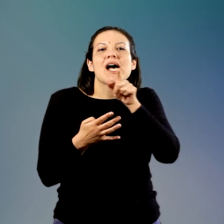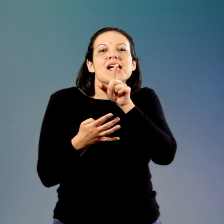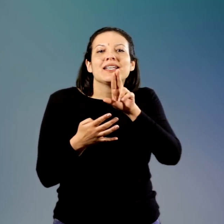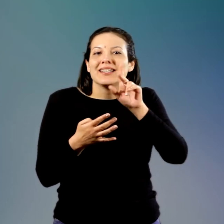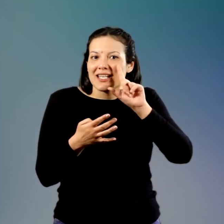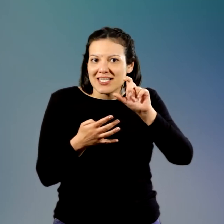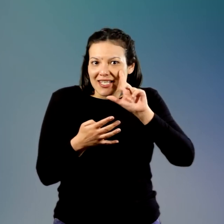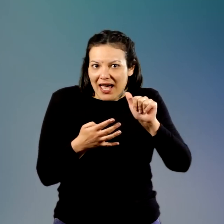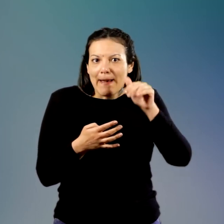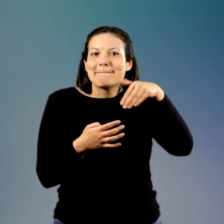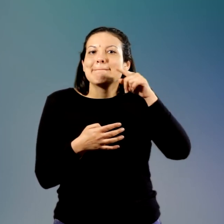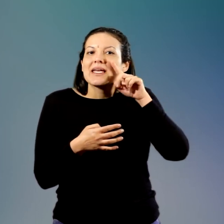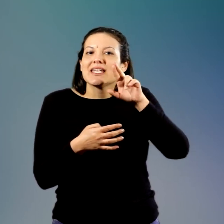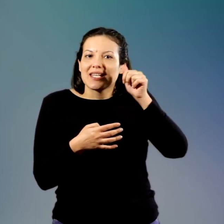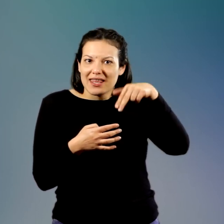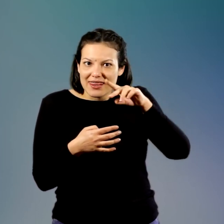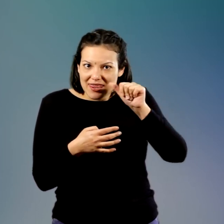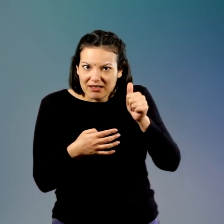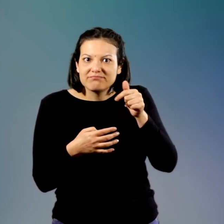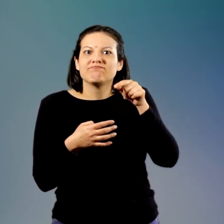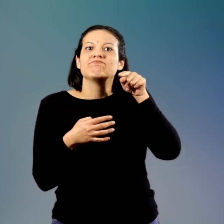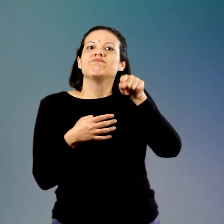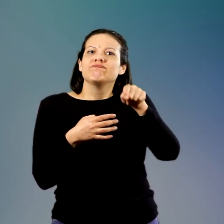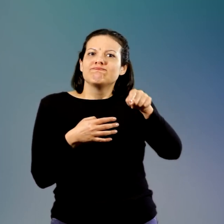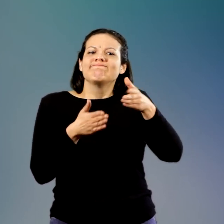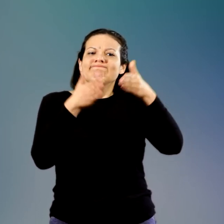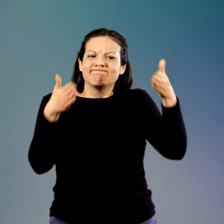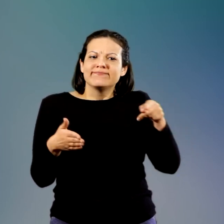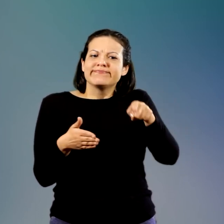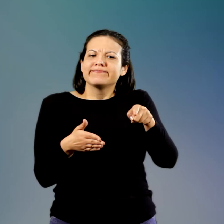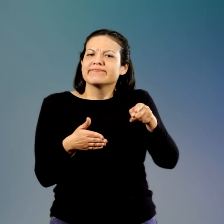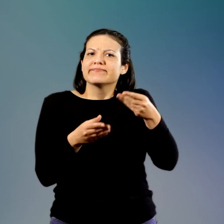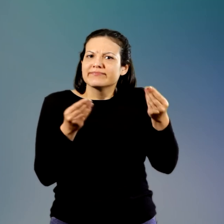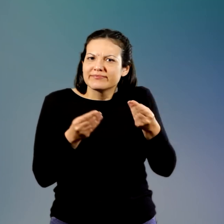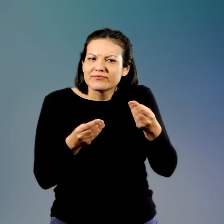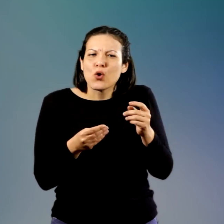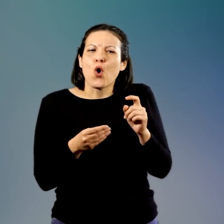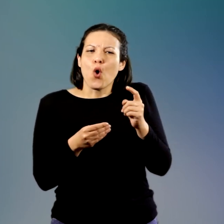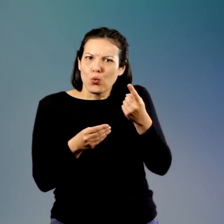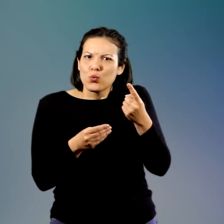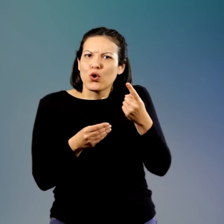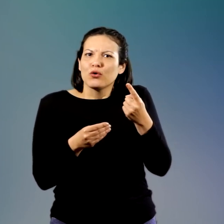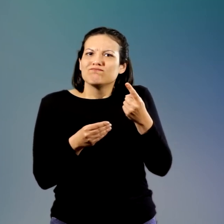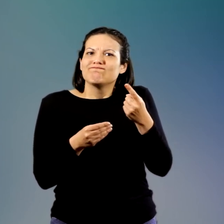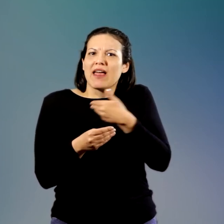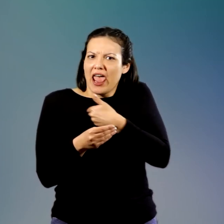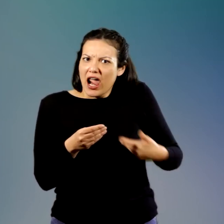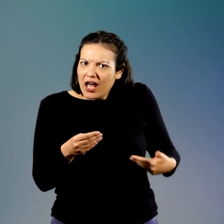y patricia miranda este episodio por lo tanto constituye uno de los crímenes